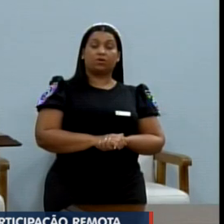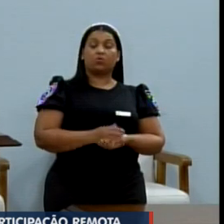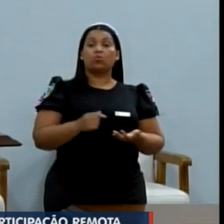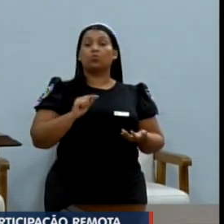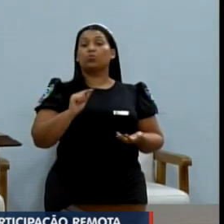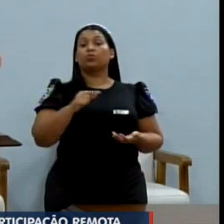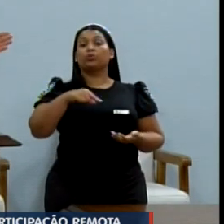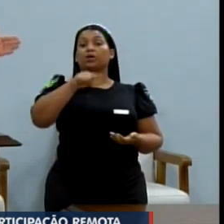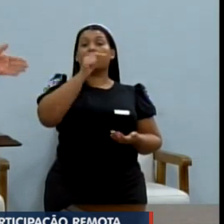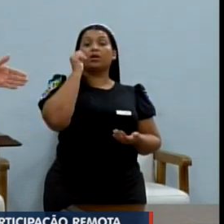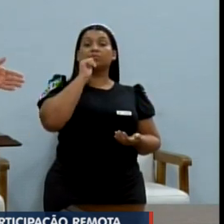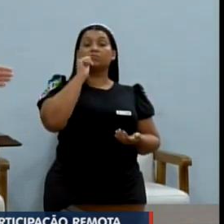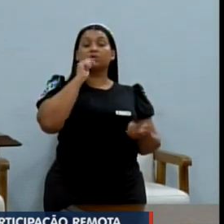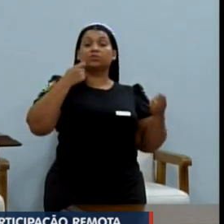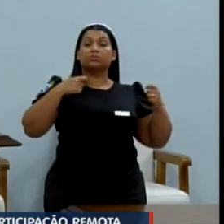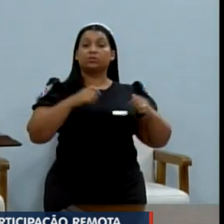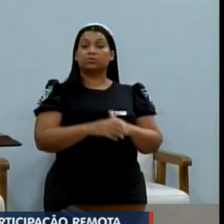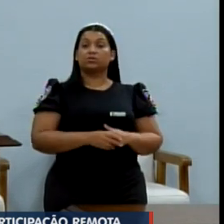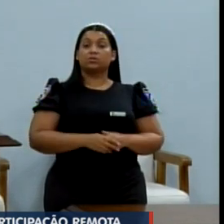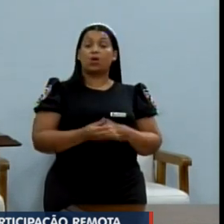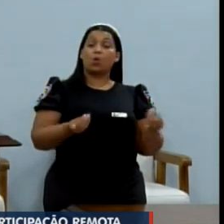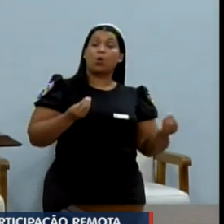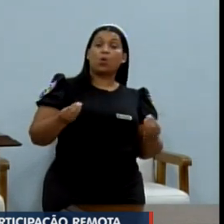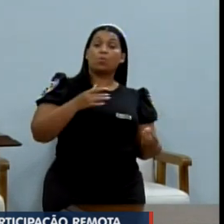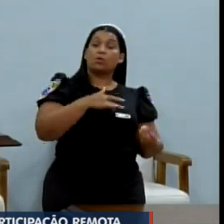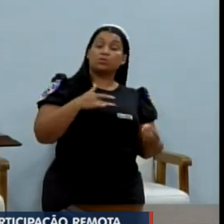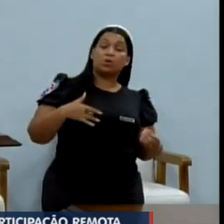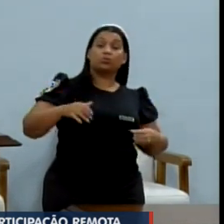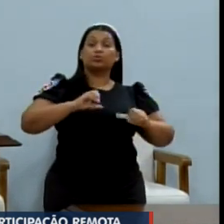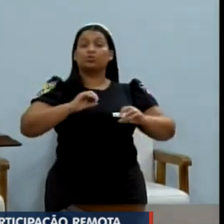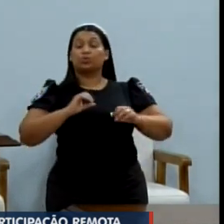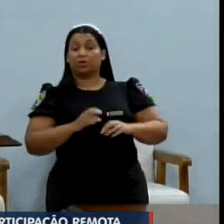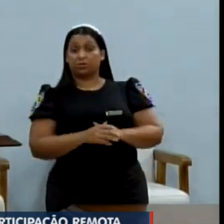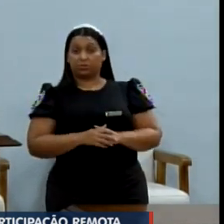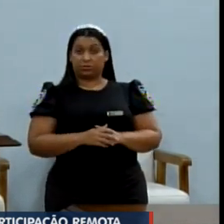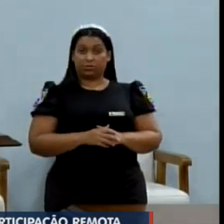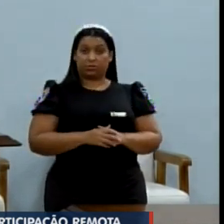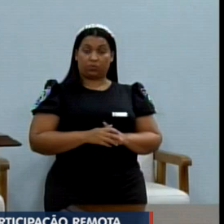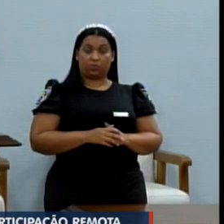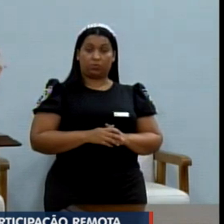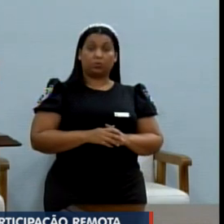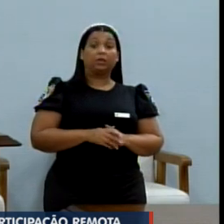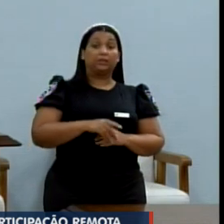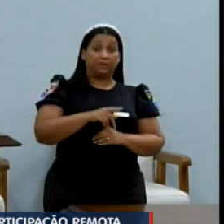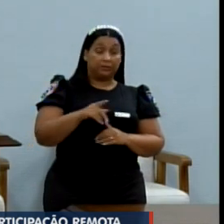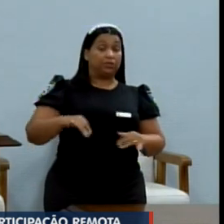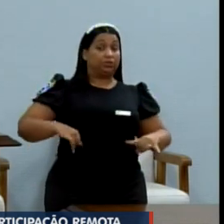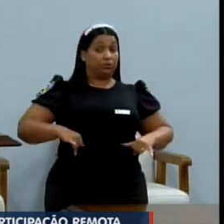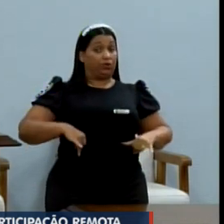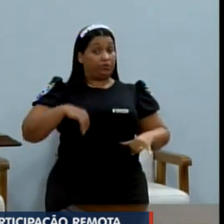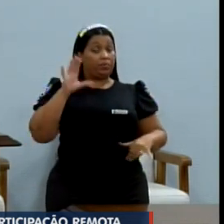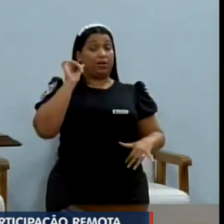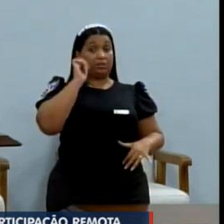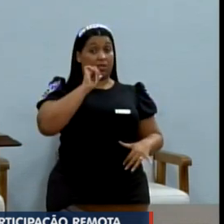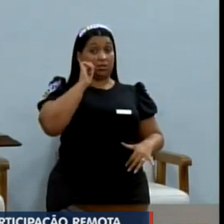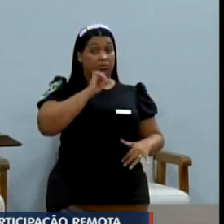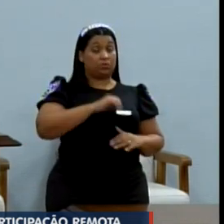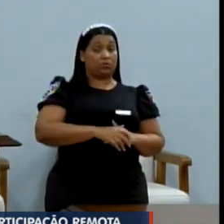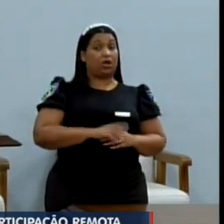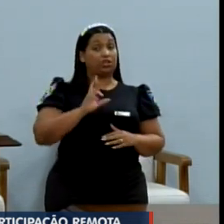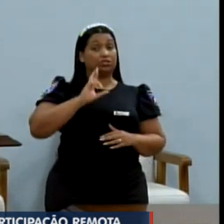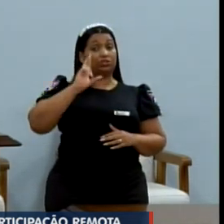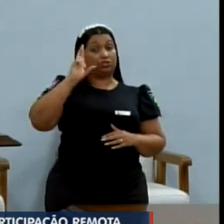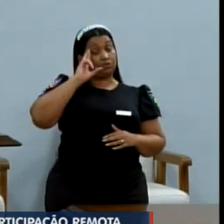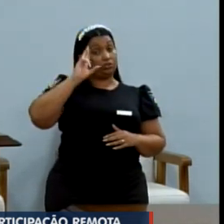riopretenses não fala da situação da Saúde da educação que quem paga um preço mais alto são as mulheres as chefes de